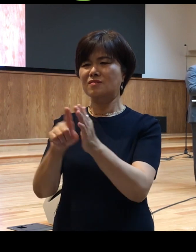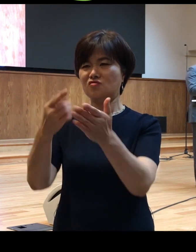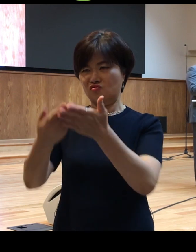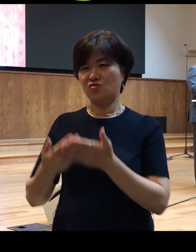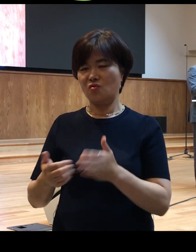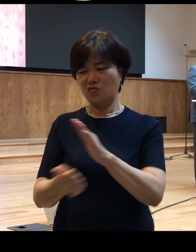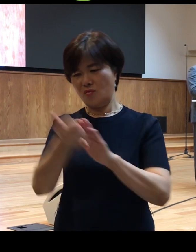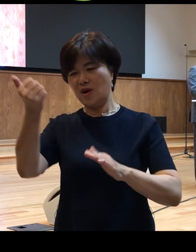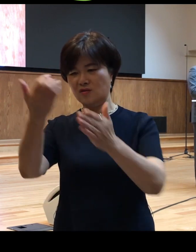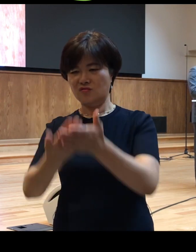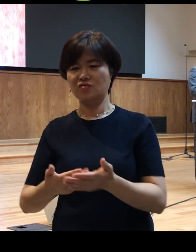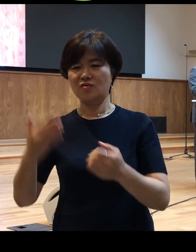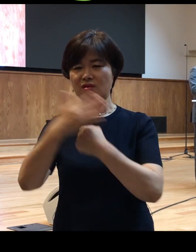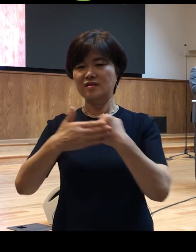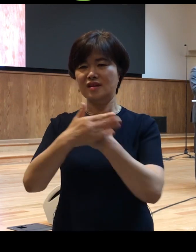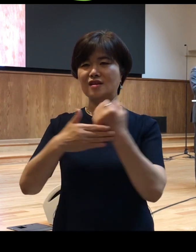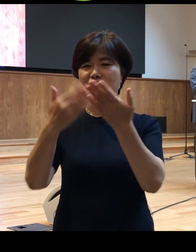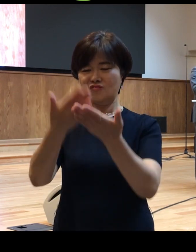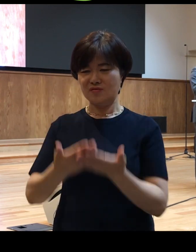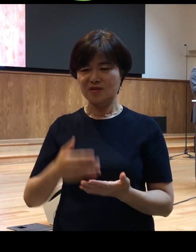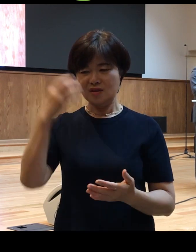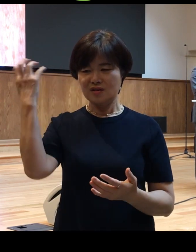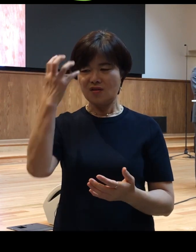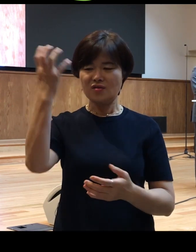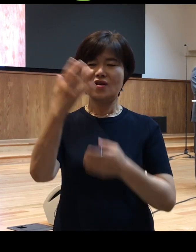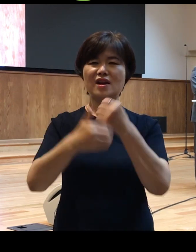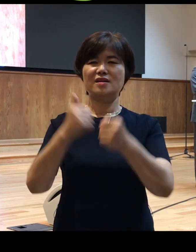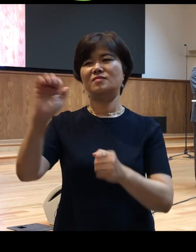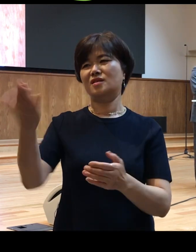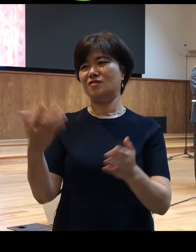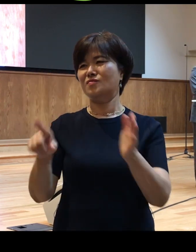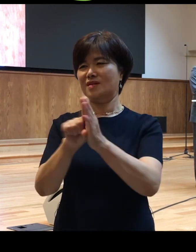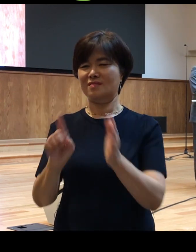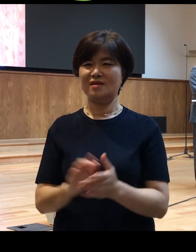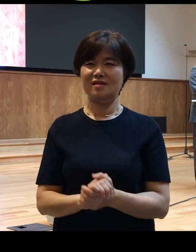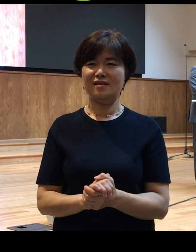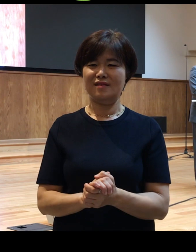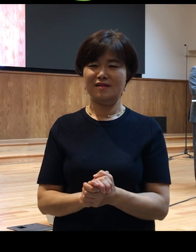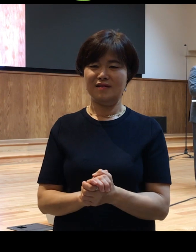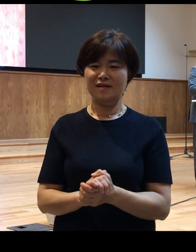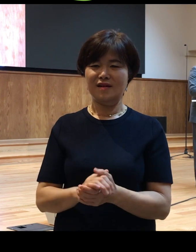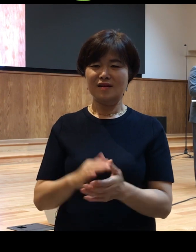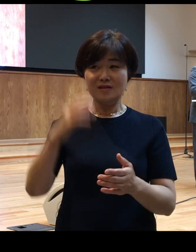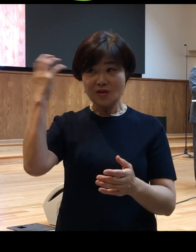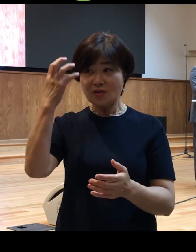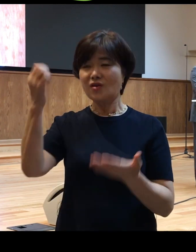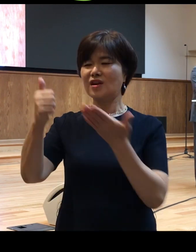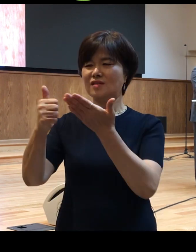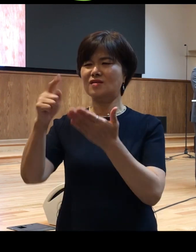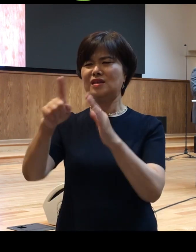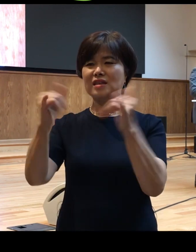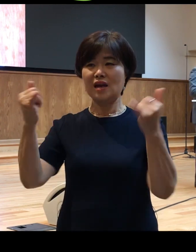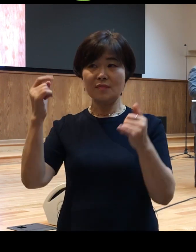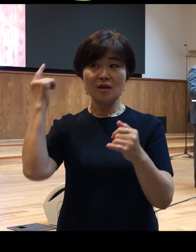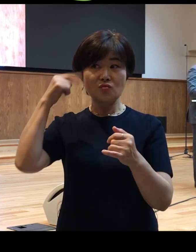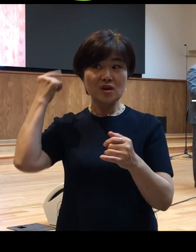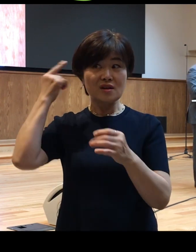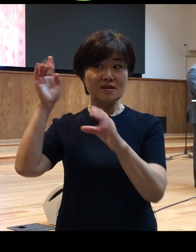은혜를 주시는 분은 성령 하나님이신 줄로 믿습니다 그럼 성령께서 이 사람의 귀를 열어서 보금을 듣게